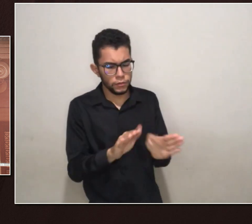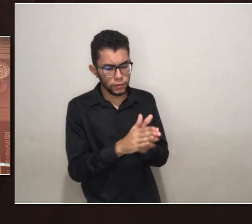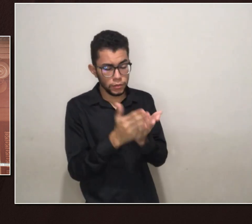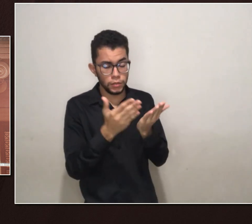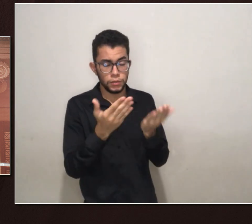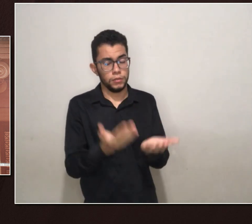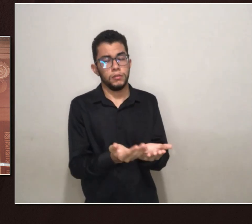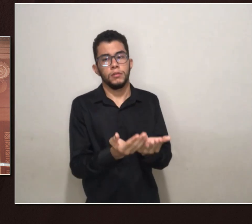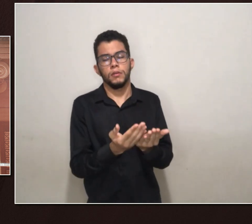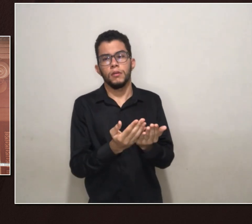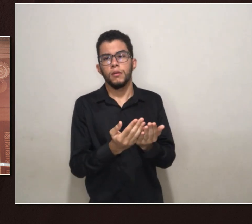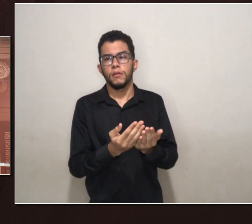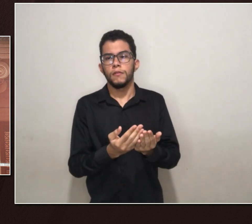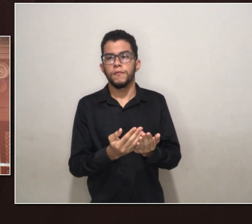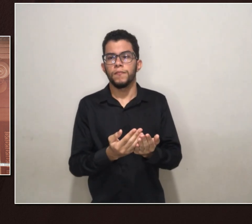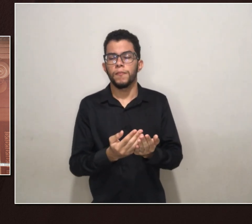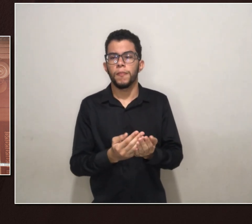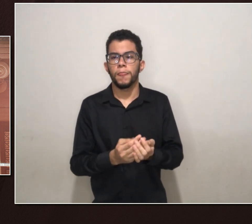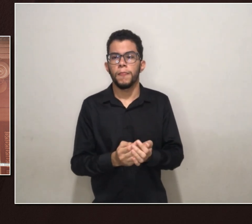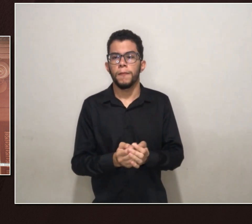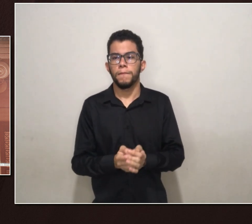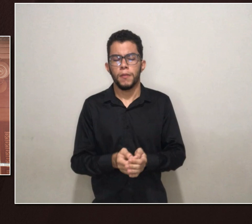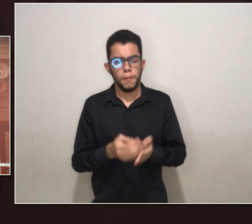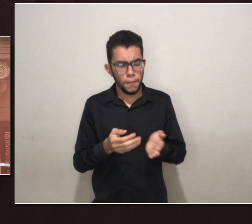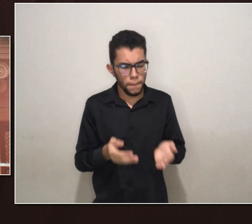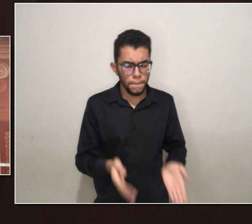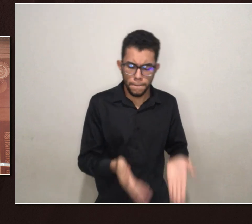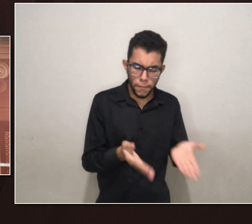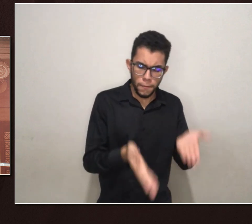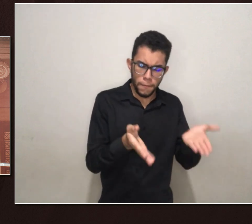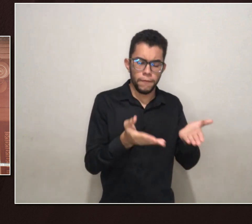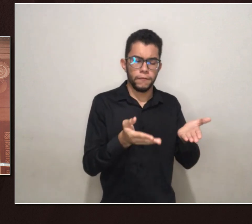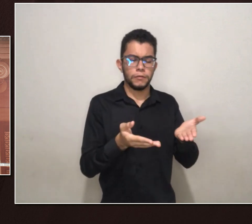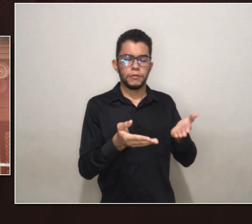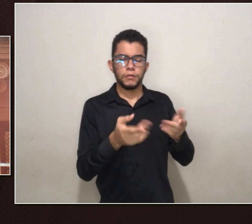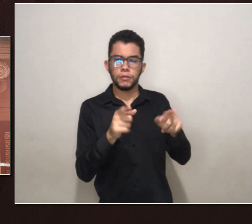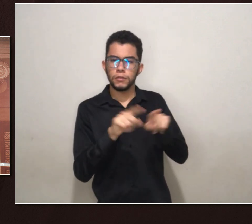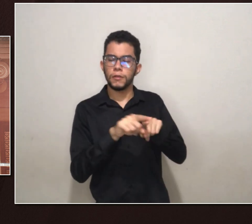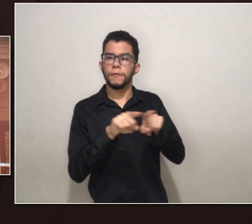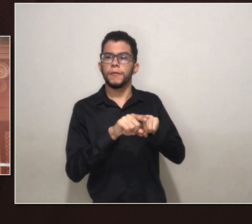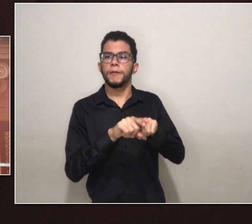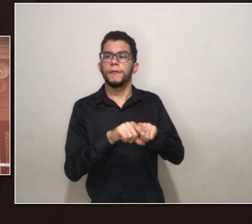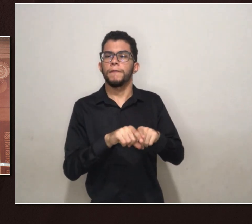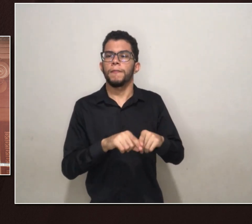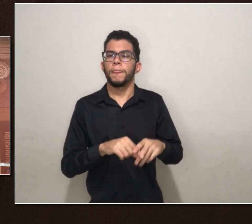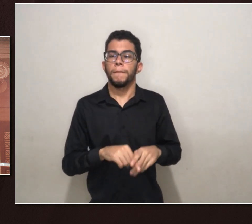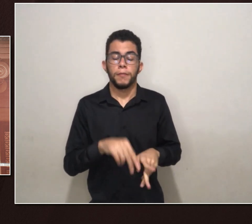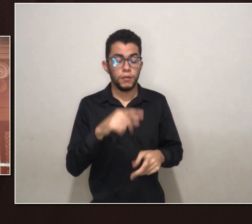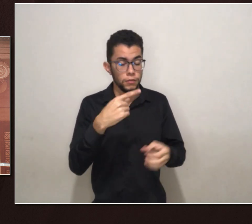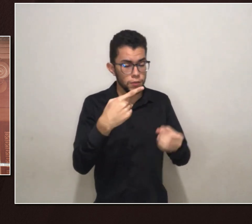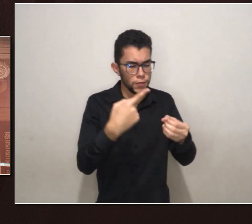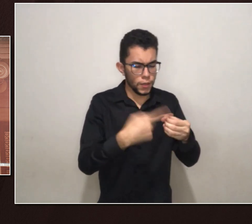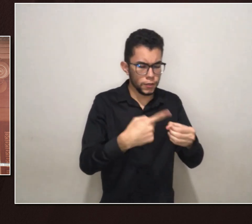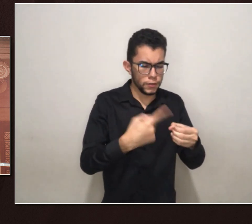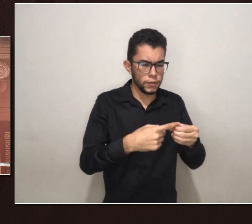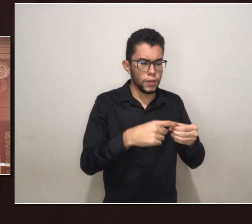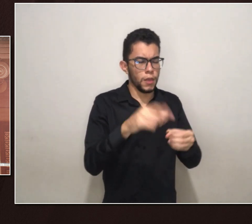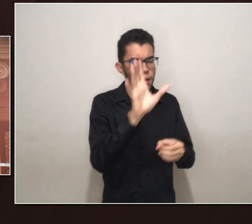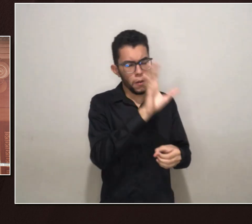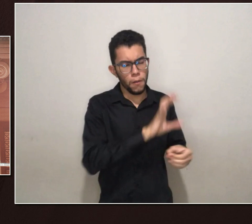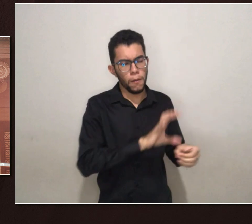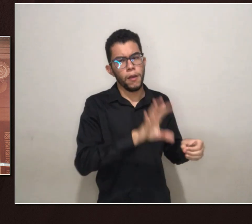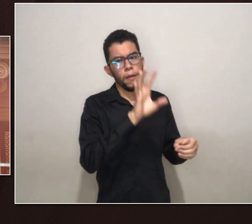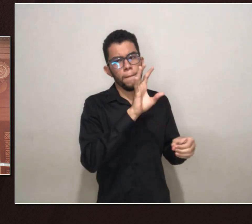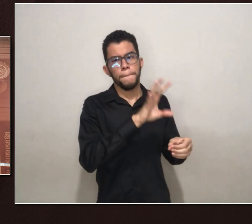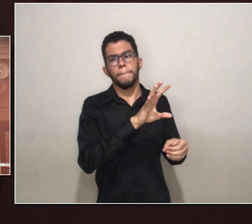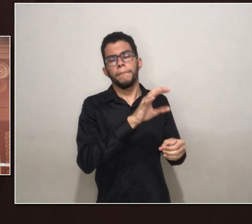facilite, né, promova, né, para que também, né, na sua cidade, na sua região, também,